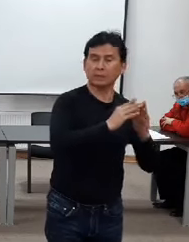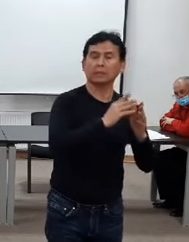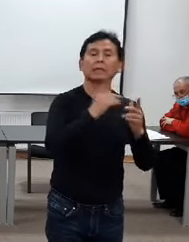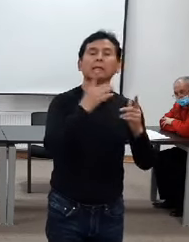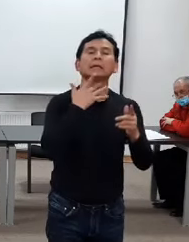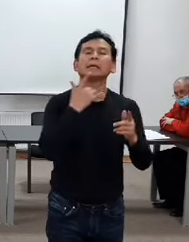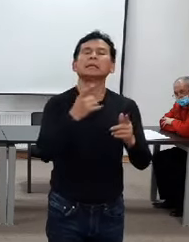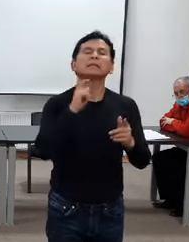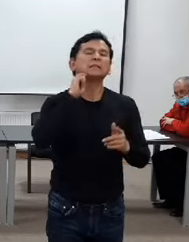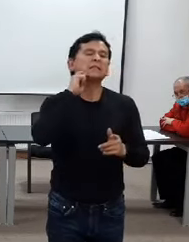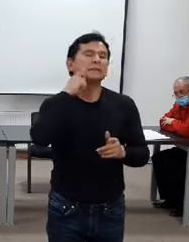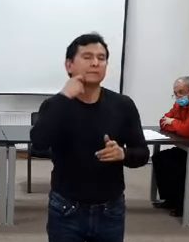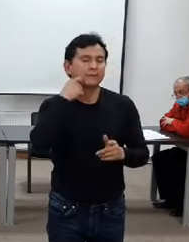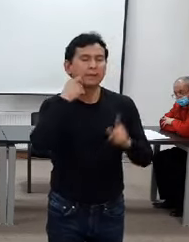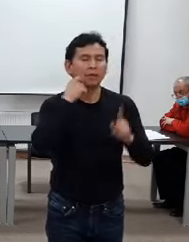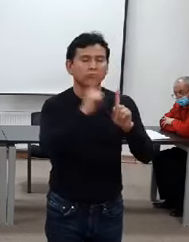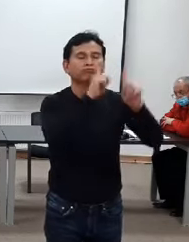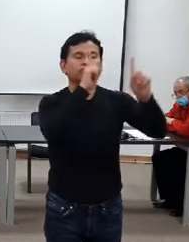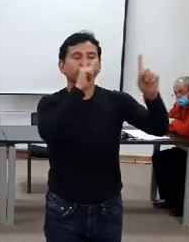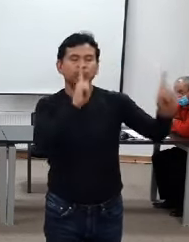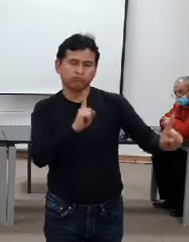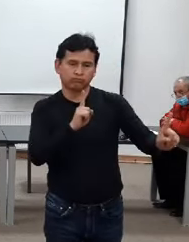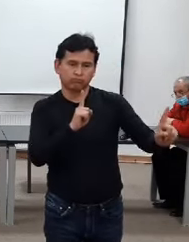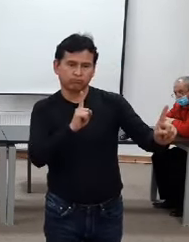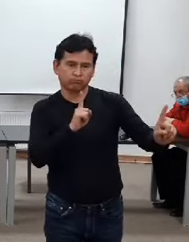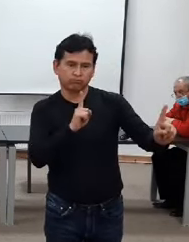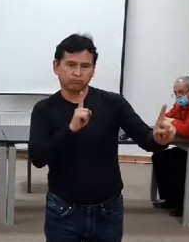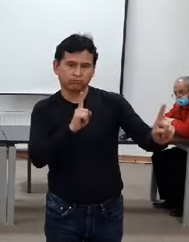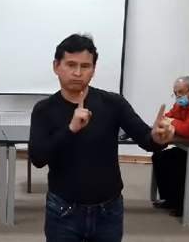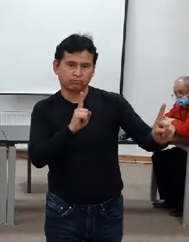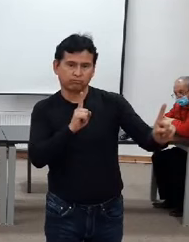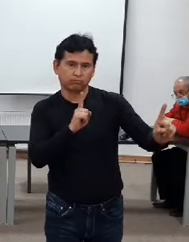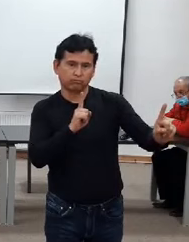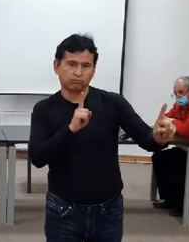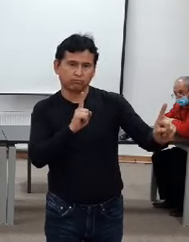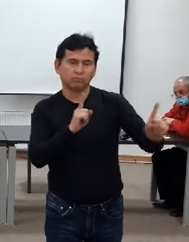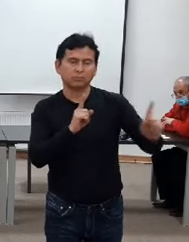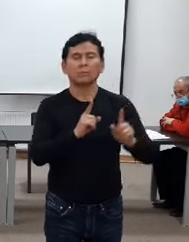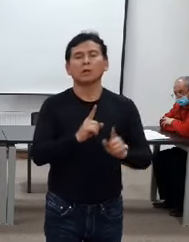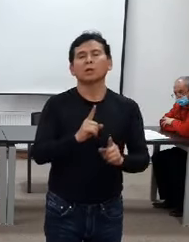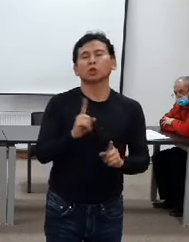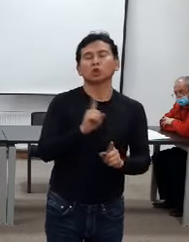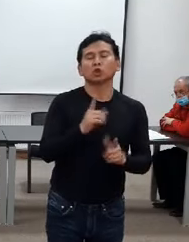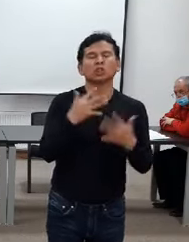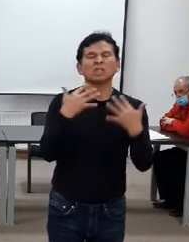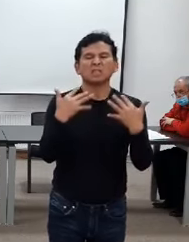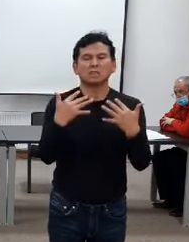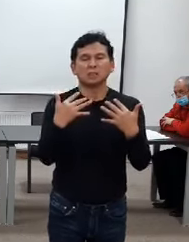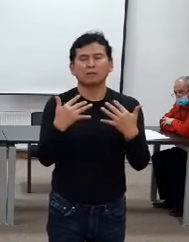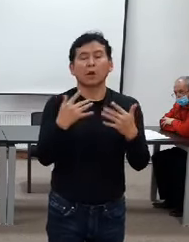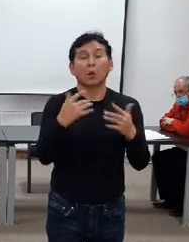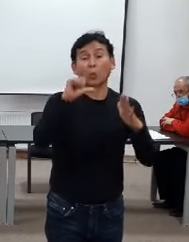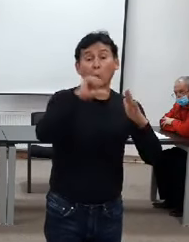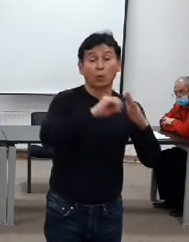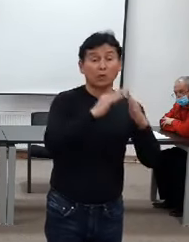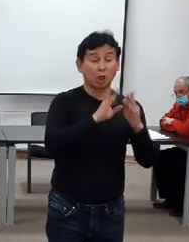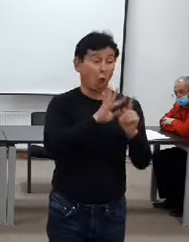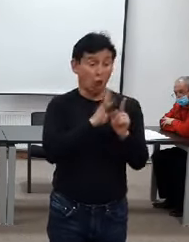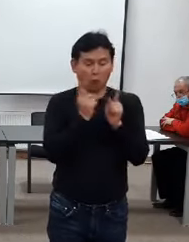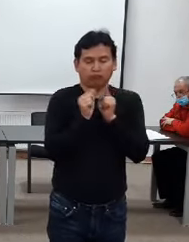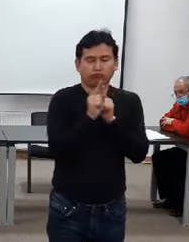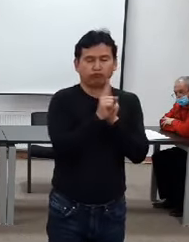la cuarentena consiste en un distanciamiento físico, en un aislamiento físico. No nos sirve de nada estar en cuarentena con todo